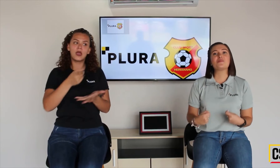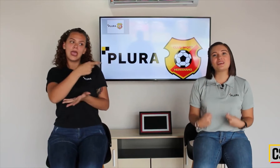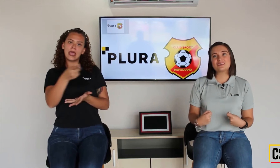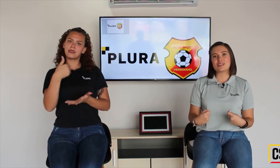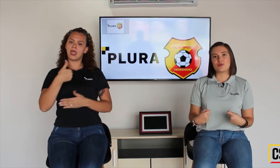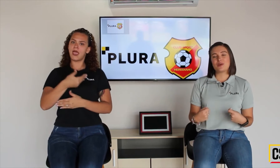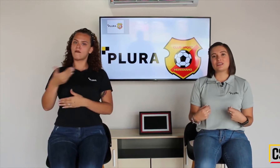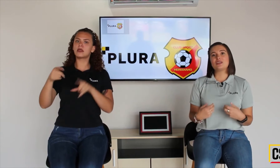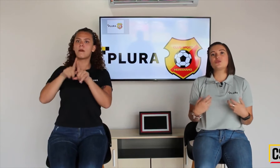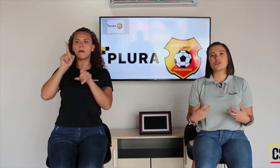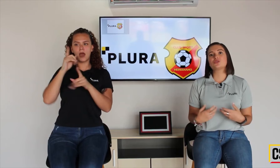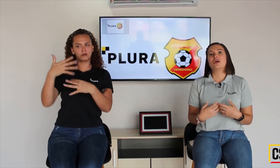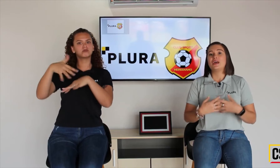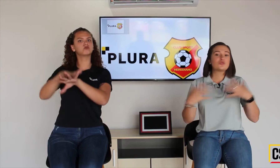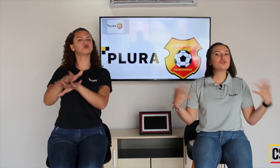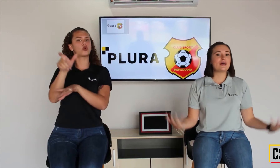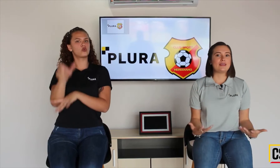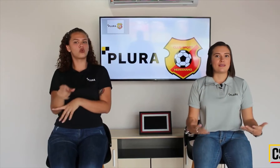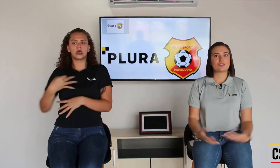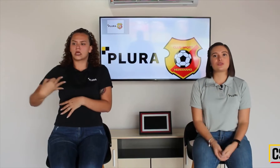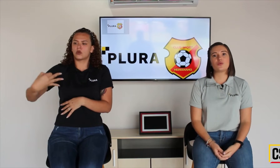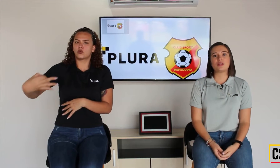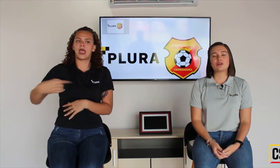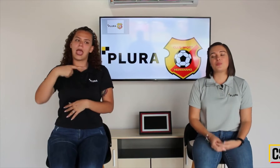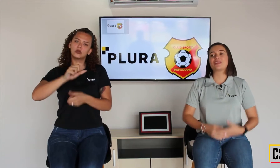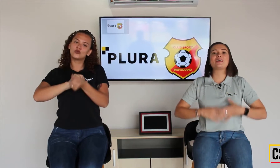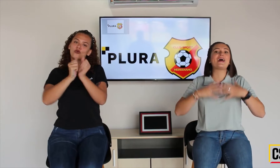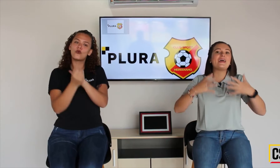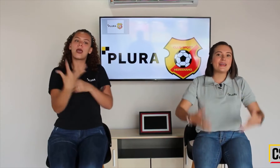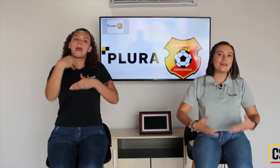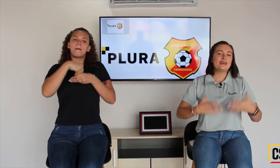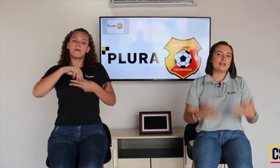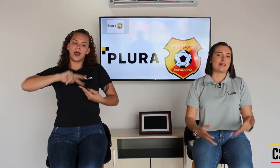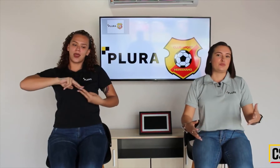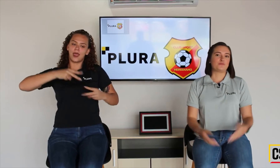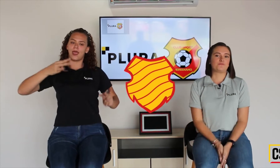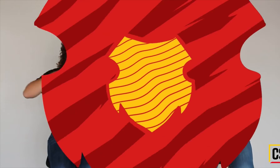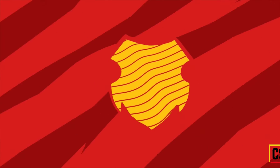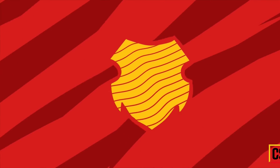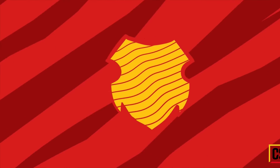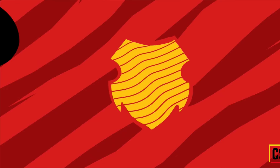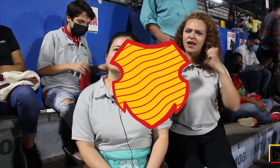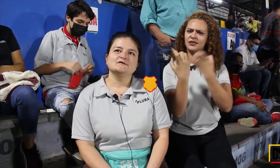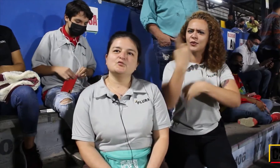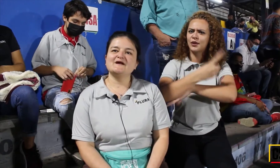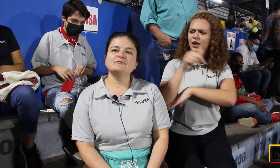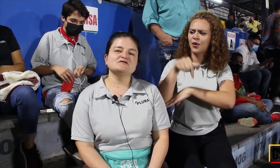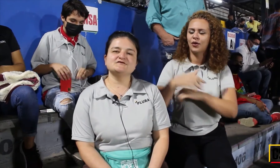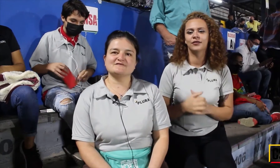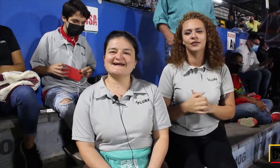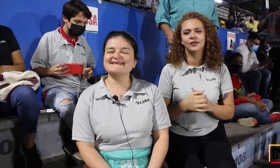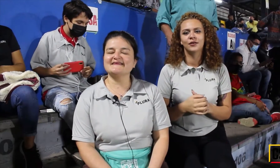esas herramientas también para ser inclusivos en su día a día, que esto se convierta como parte del ADN del equipo.